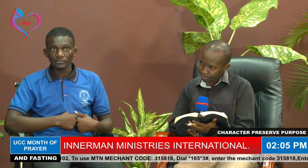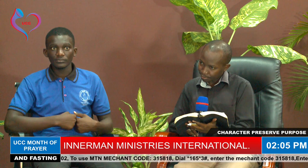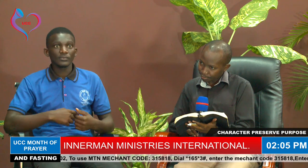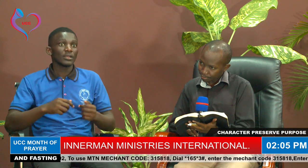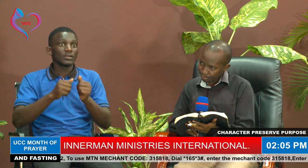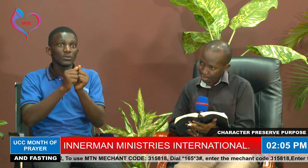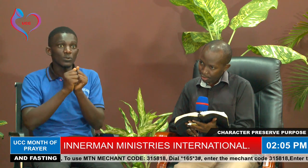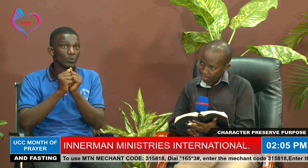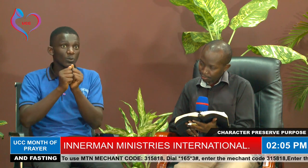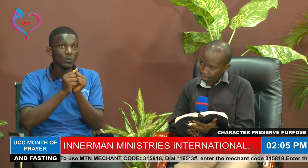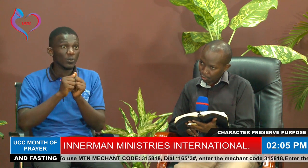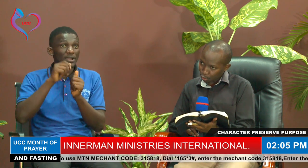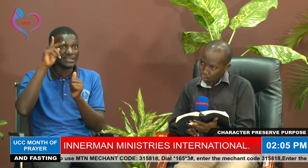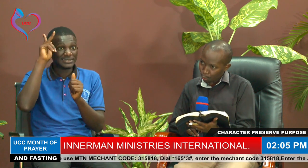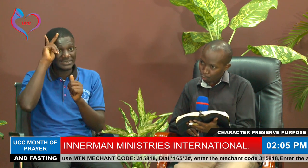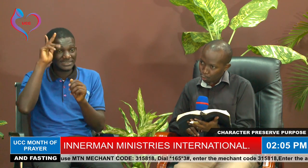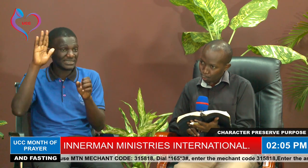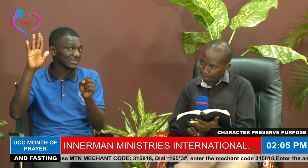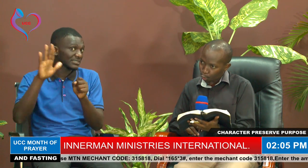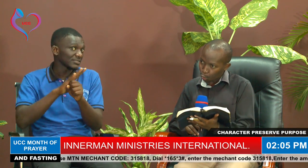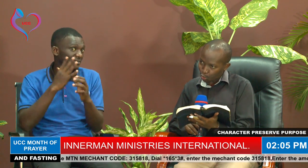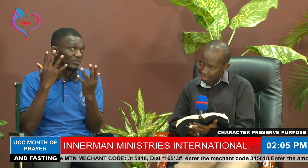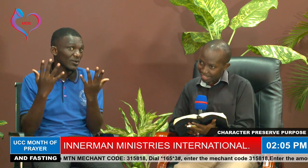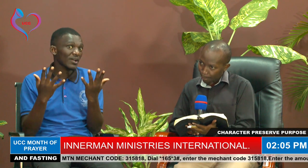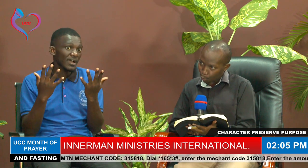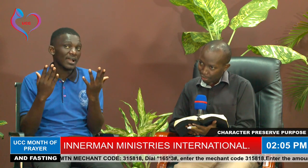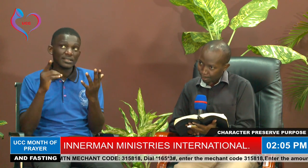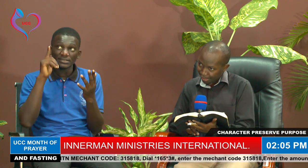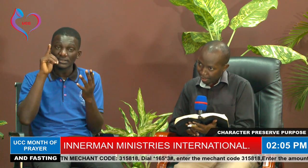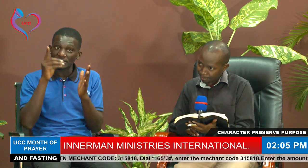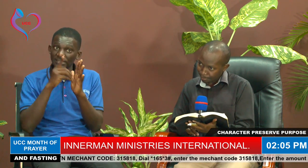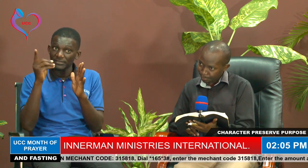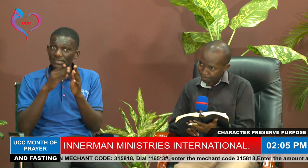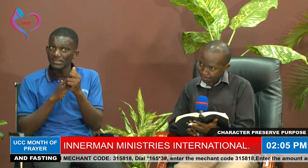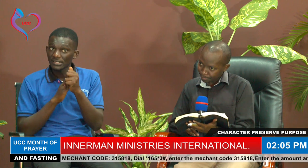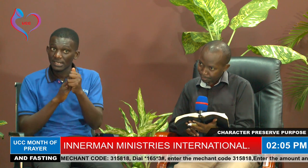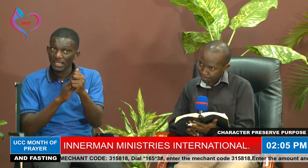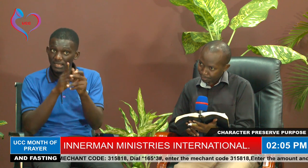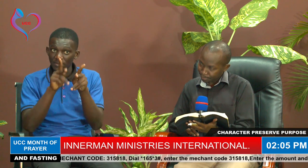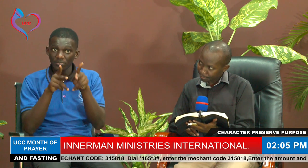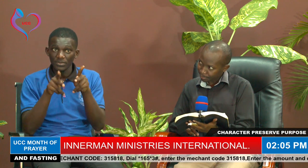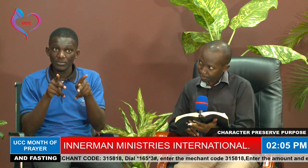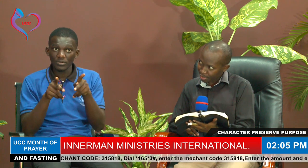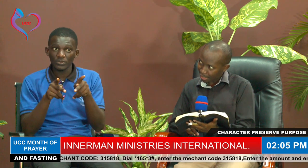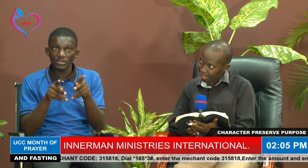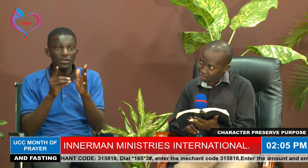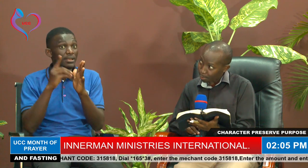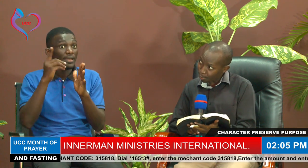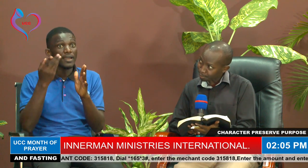with skillful hands he led them n'obukugu obw'emikono gye yabakulembera. He had a gift. Yeah, in a chirabu.